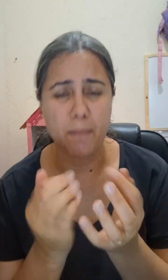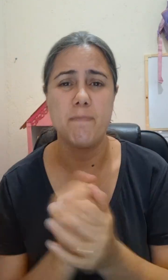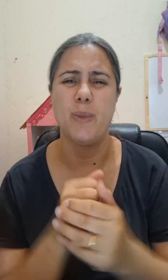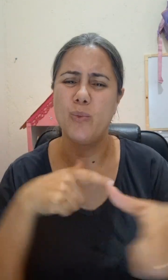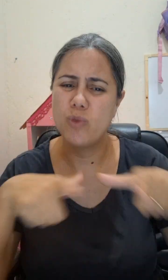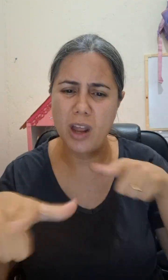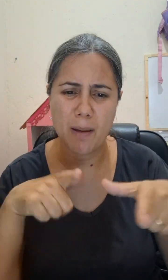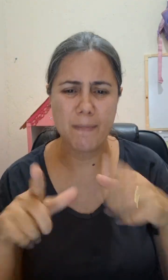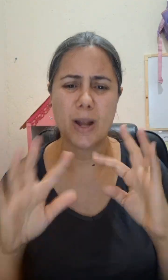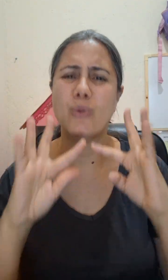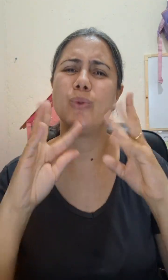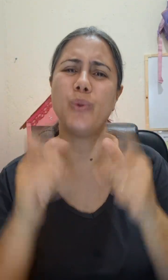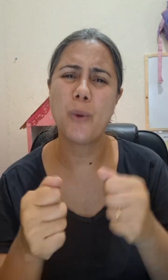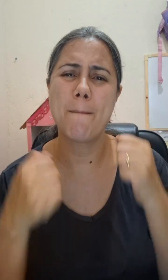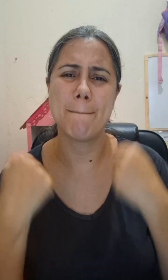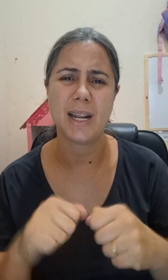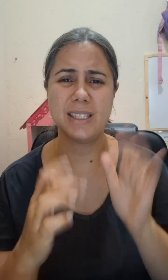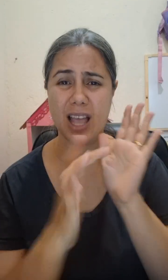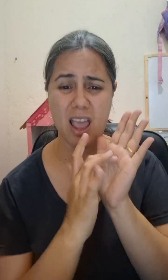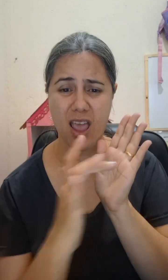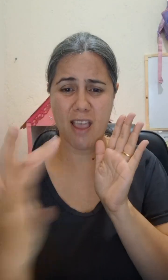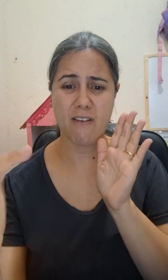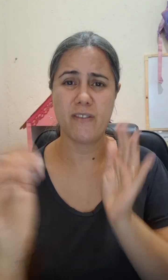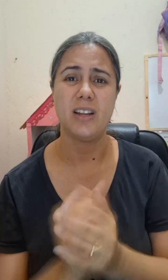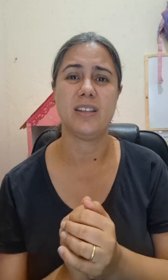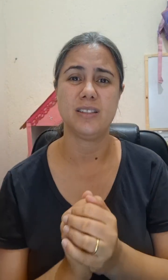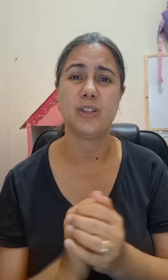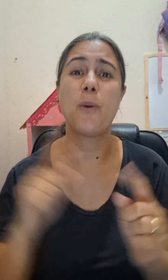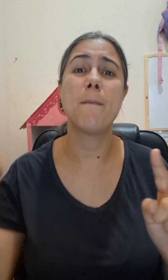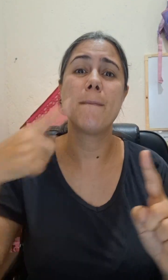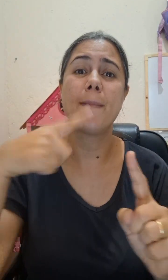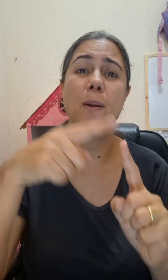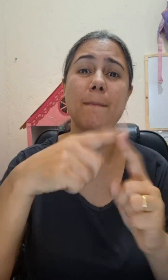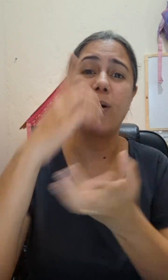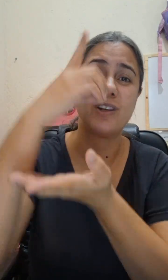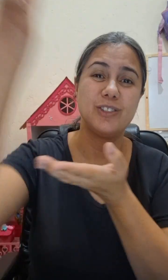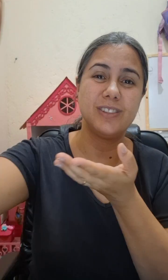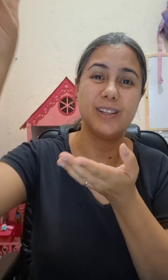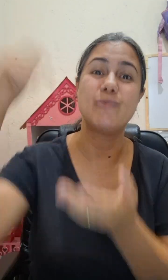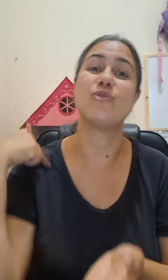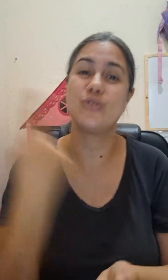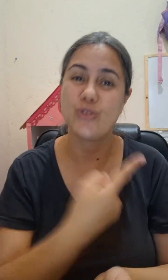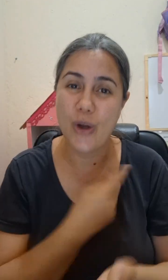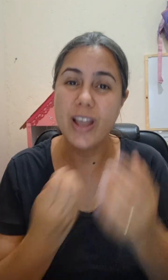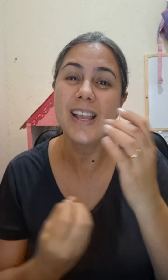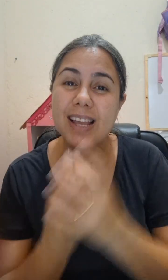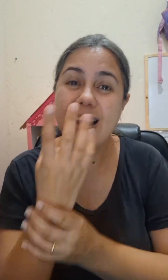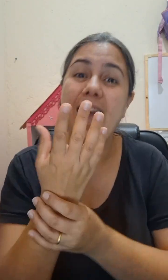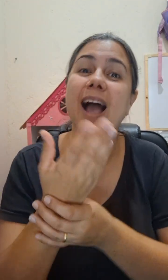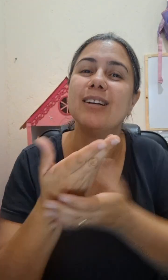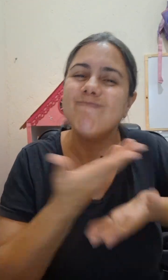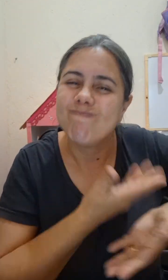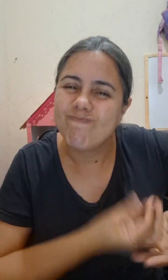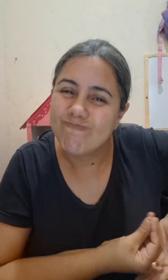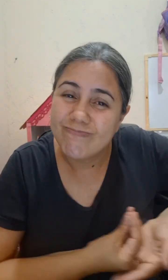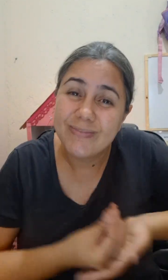viver entregue em devoção. O casamento, a família, o trabalho, tudo precisa refletir o propósito de